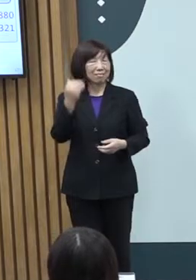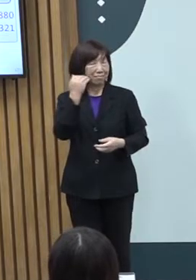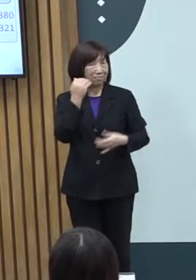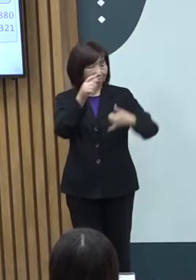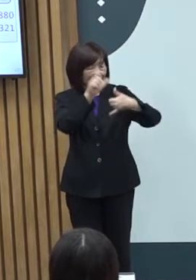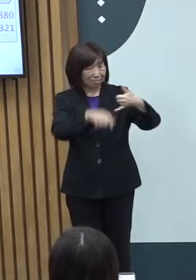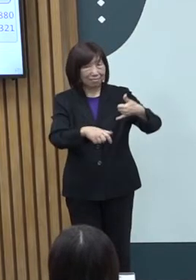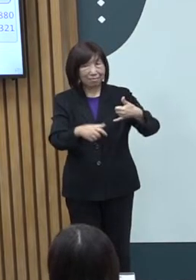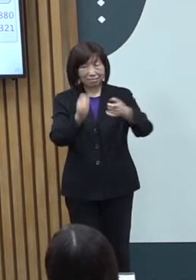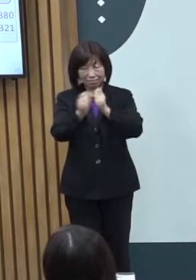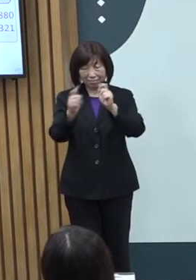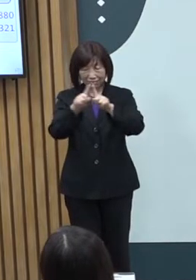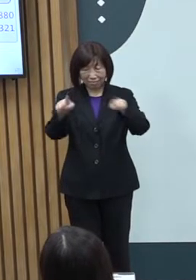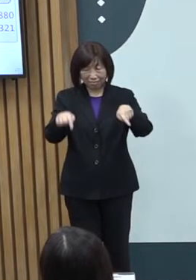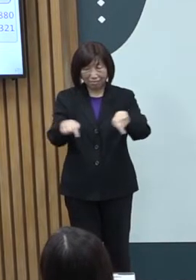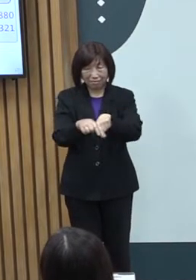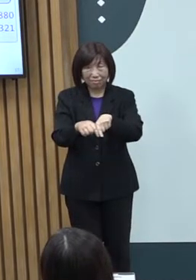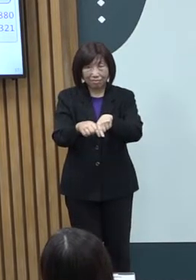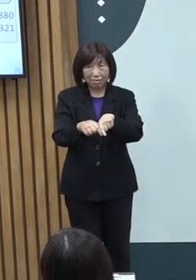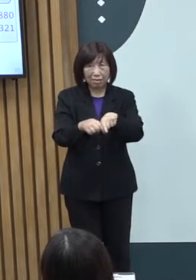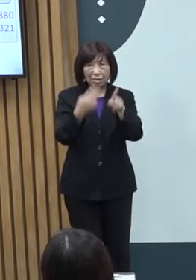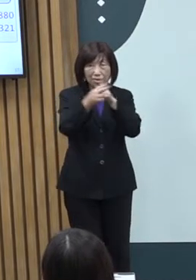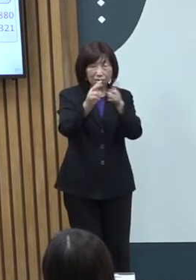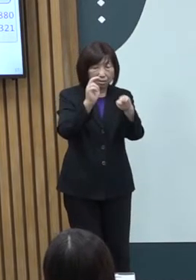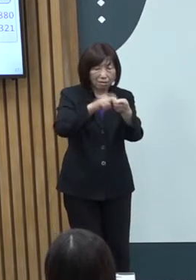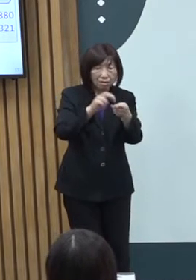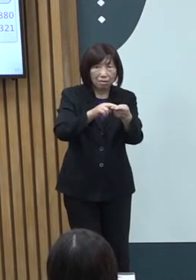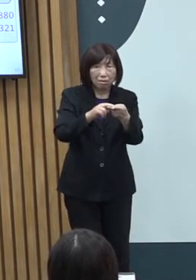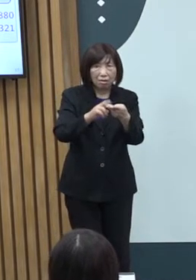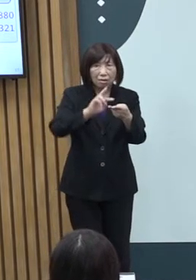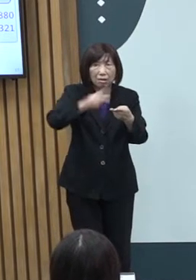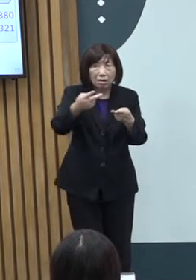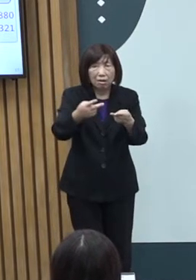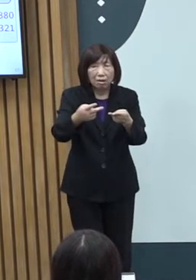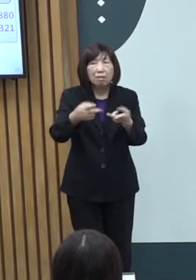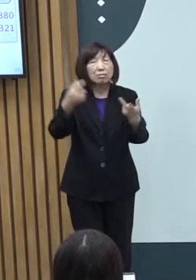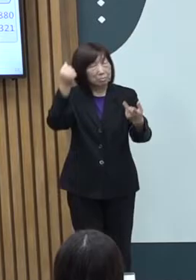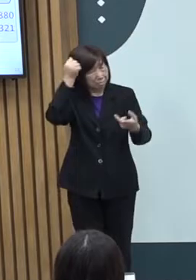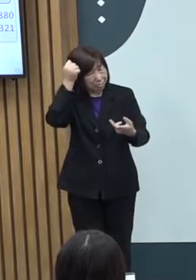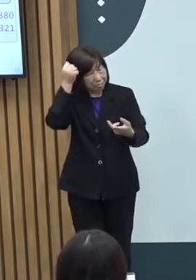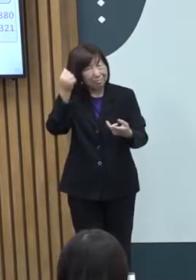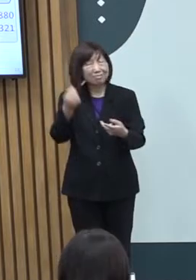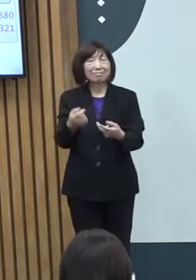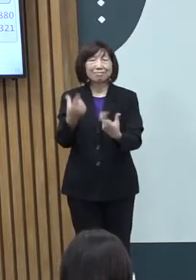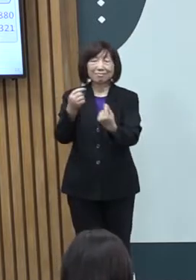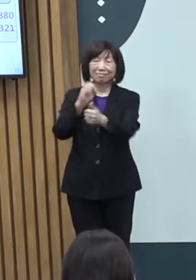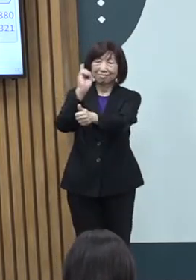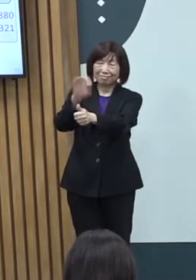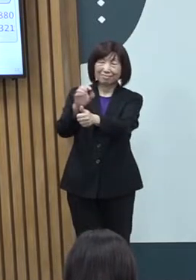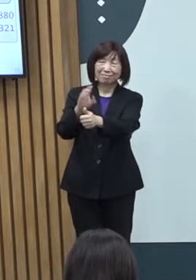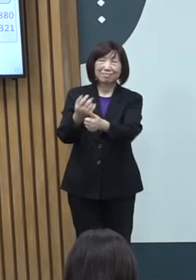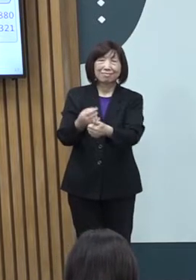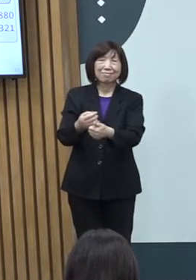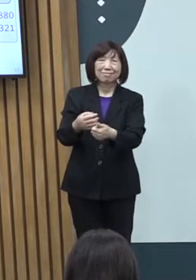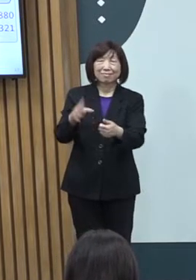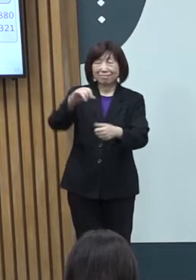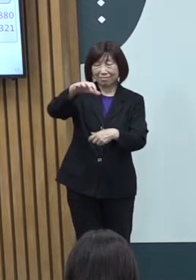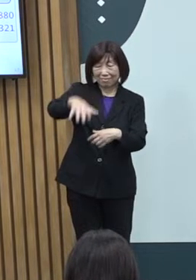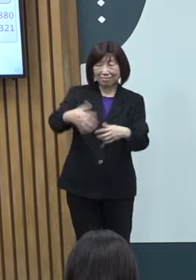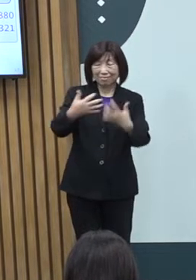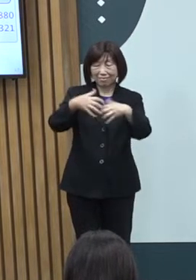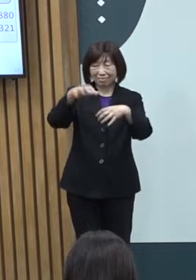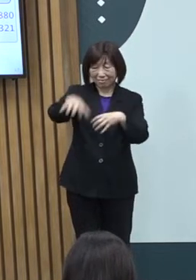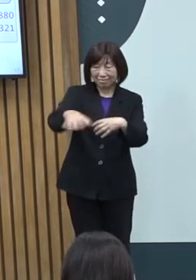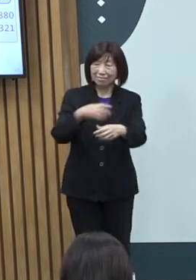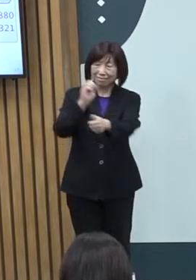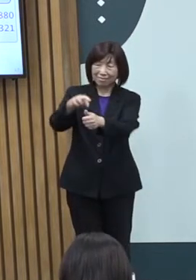的那个税单寄发的地址有变更，还是要提醒大家记得要跟车籍所在地的地方机关来申请地